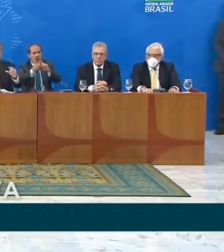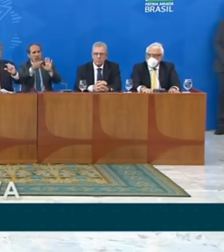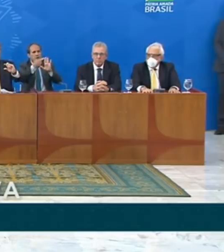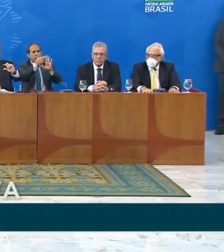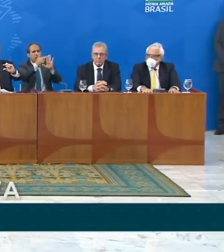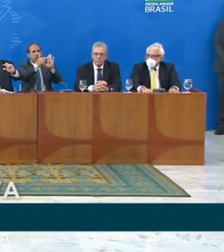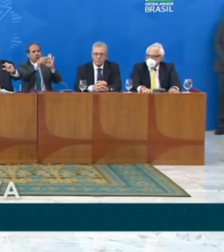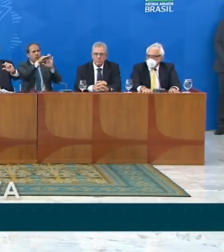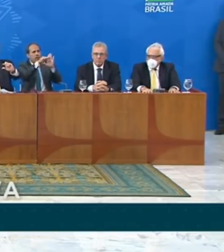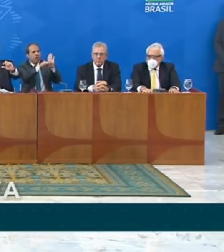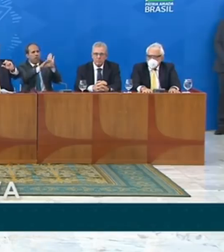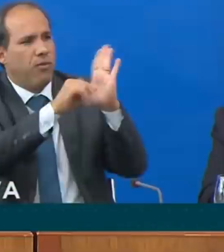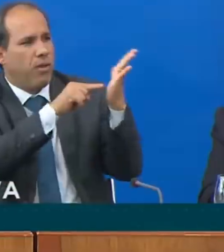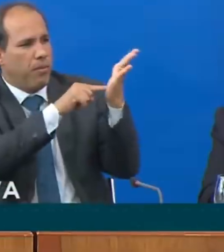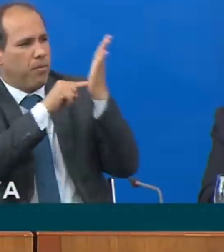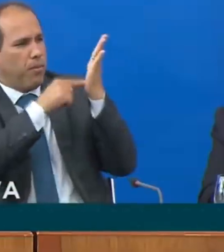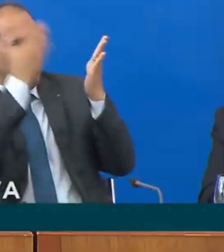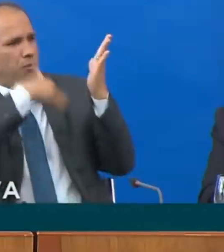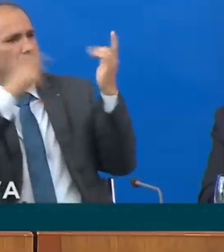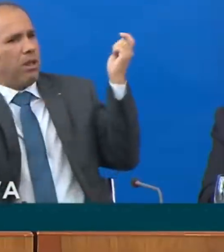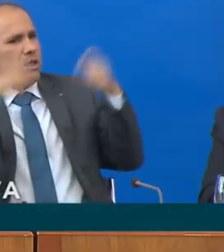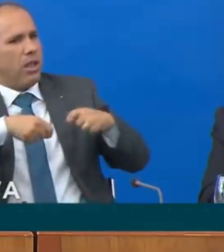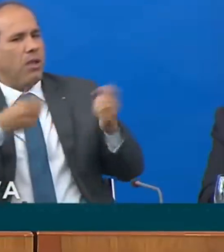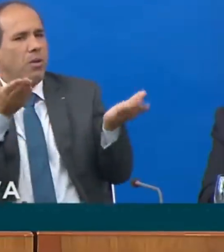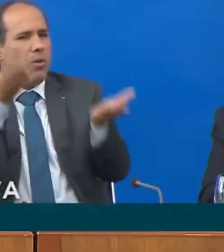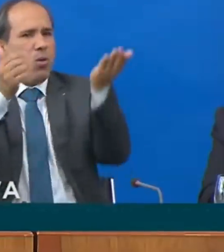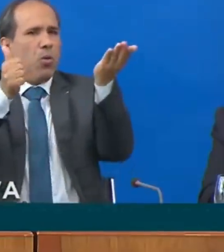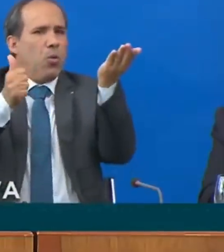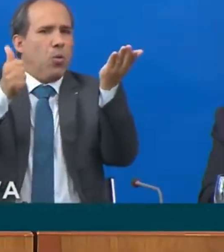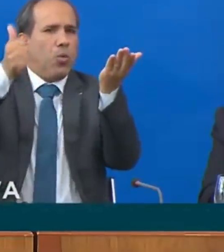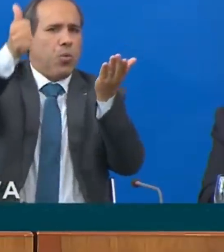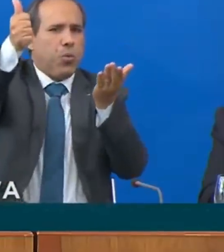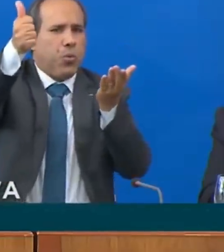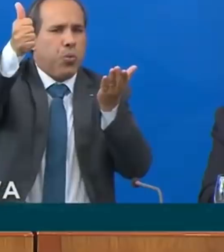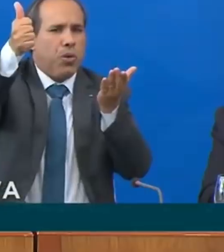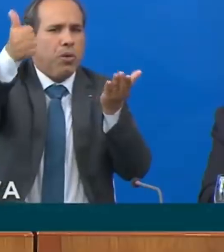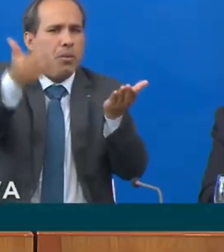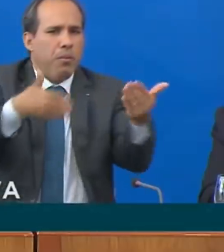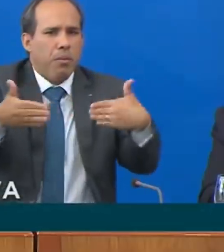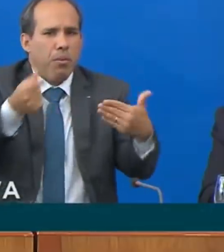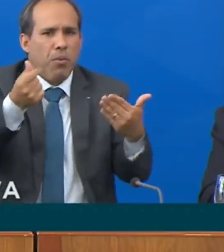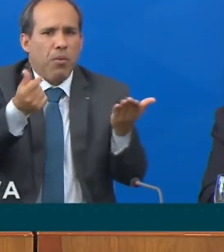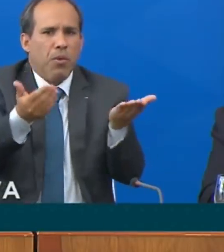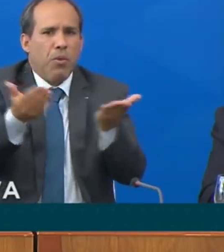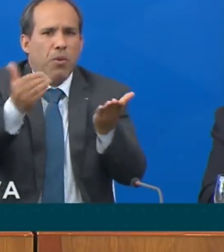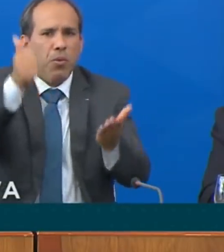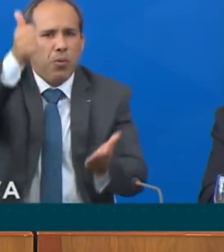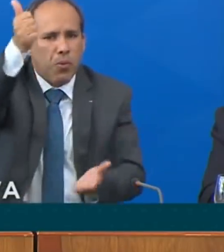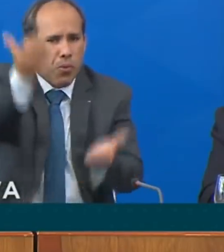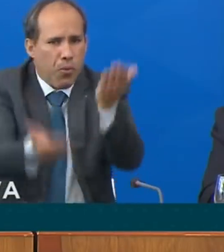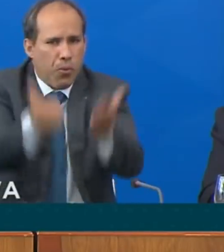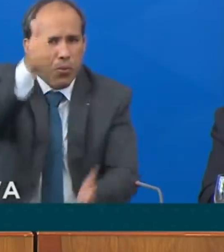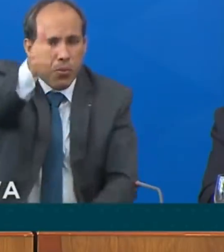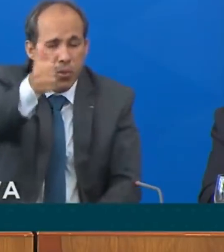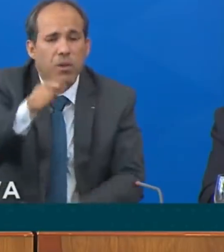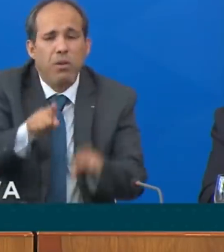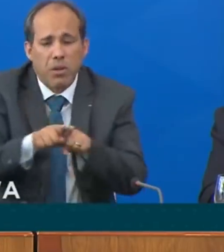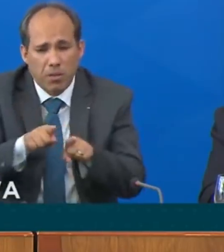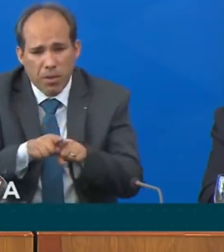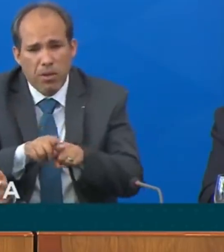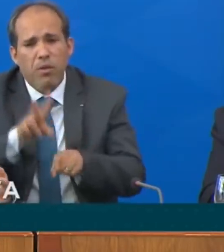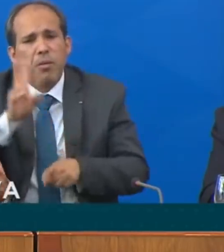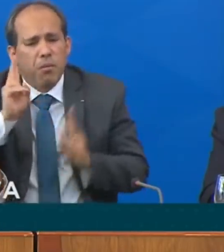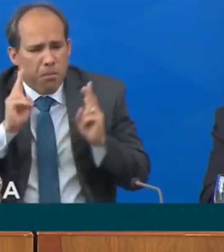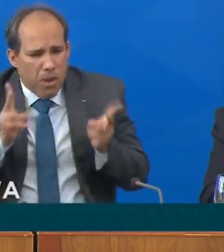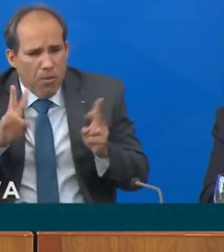que a gente possivelmente pode ir para um superávit primário. Então, da mesma forma, eu não digo que esse ano vai acontecer isso, mas